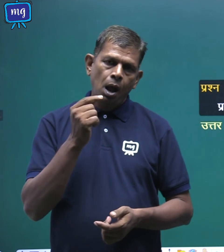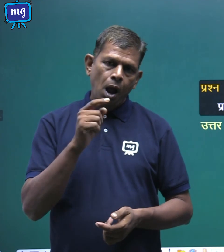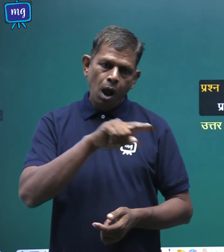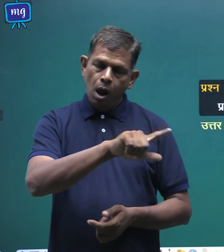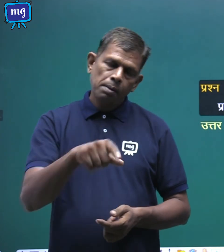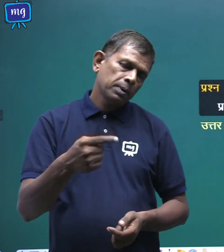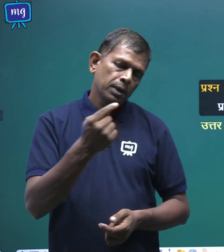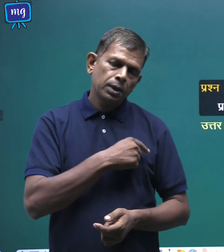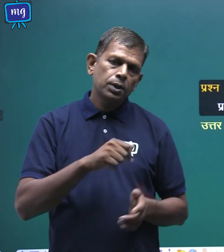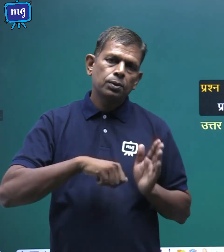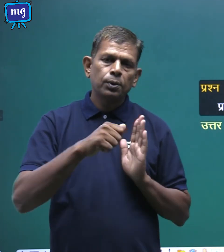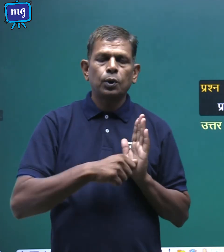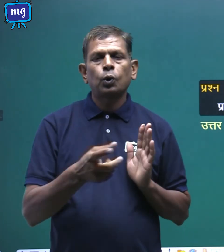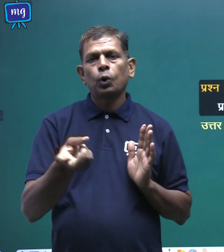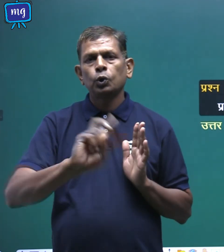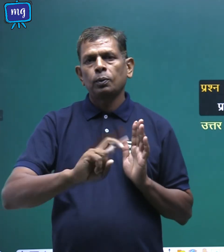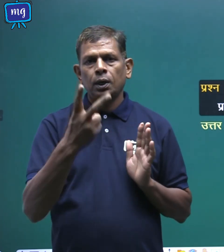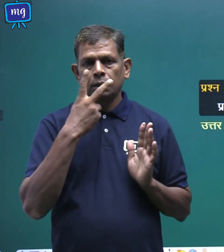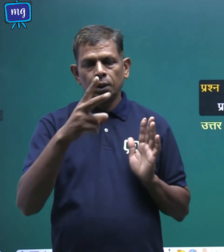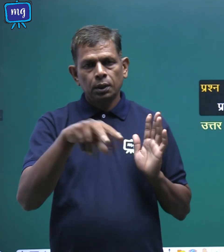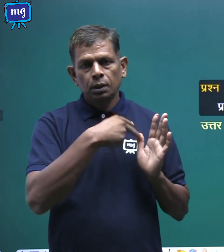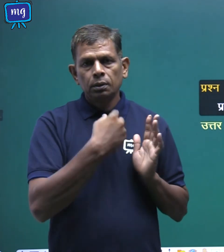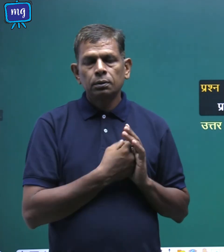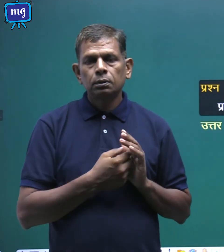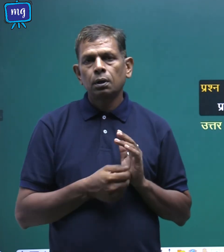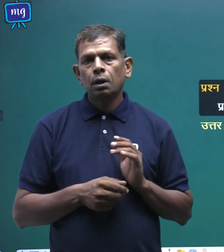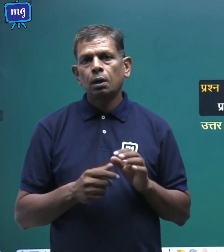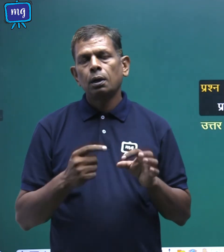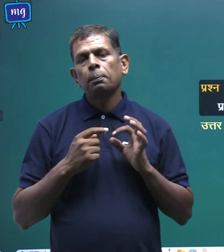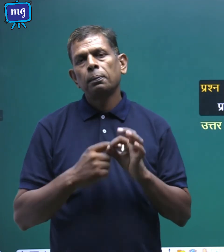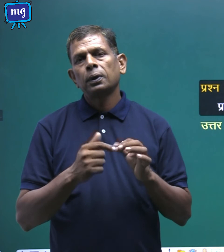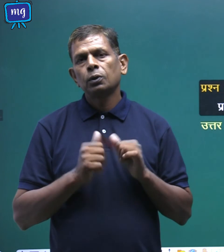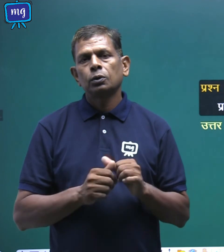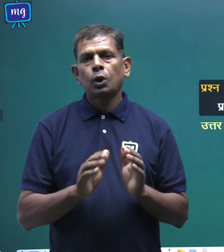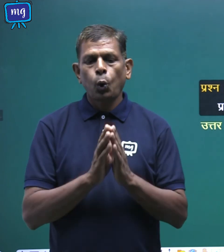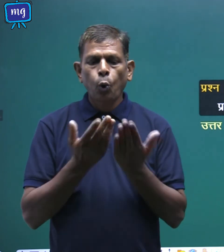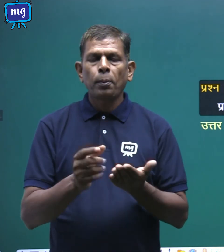को दोबारा देखना, प्रश्न उत्तर कॉपी में लिखना,